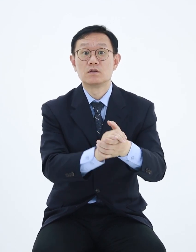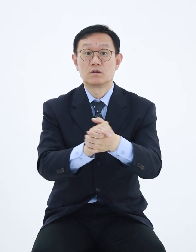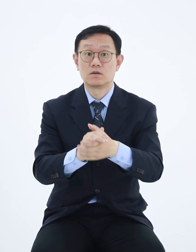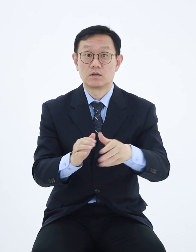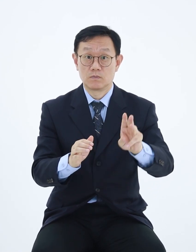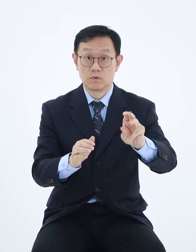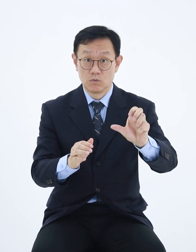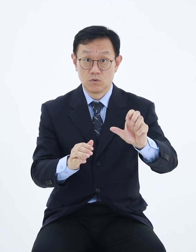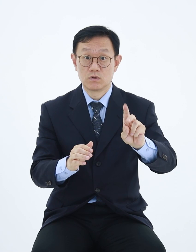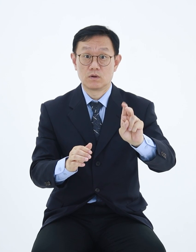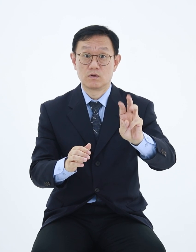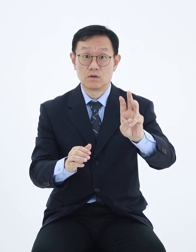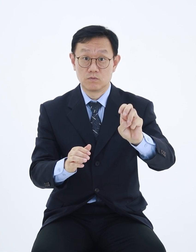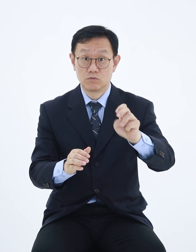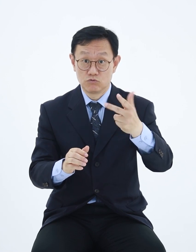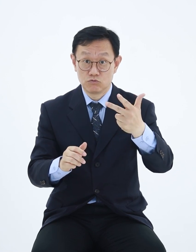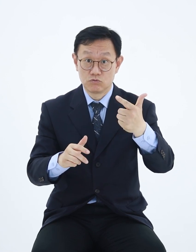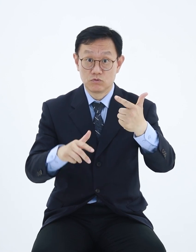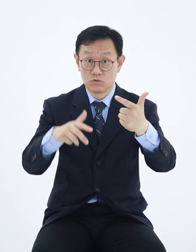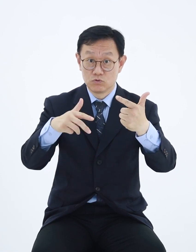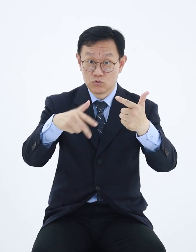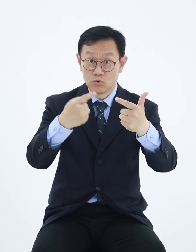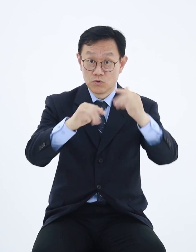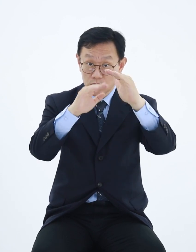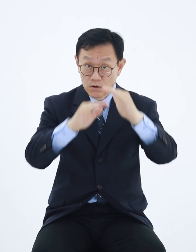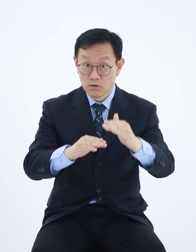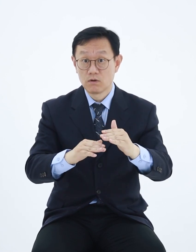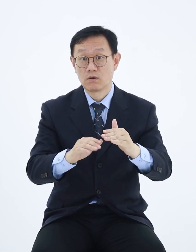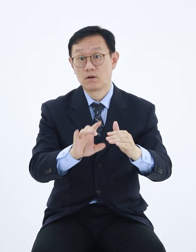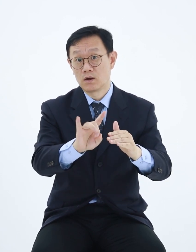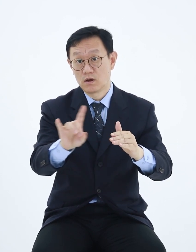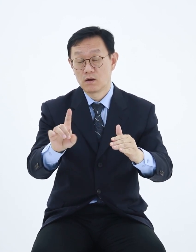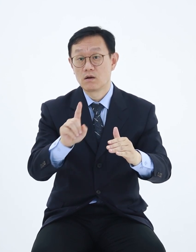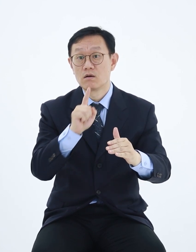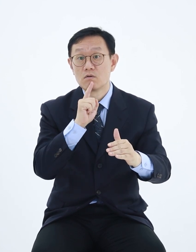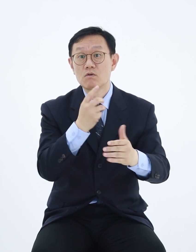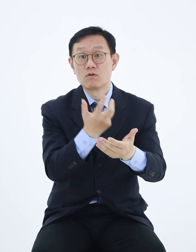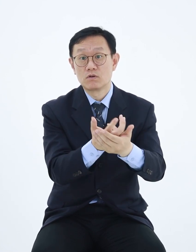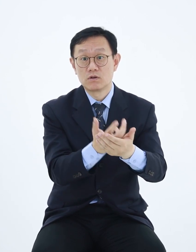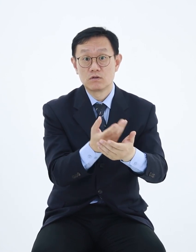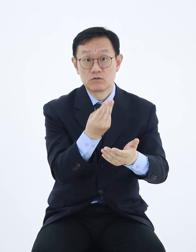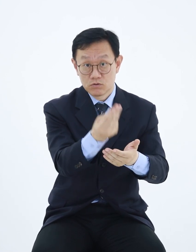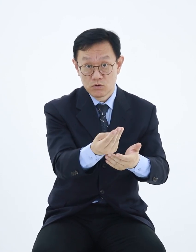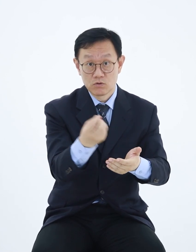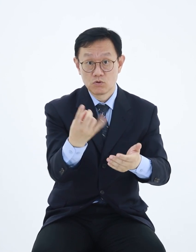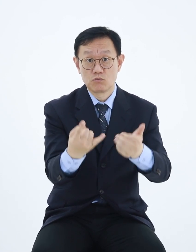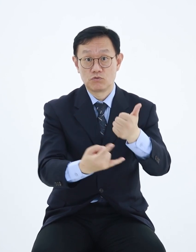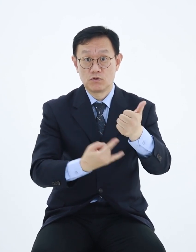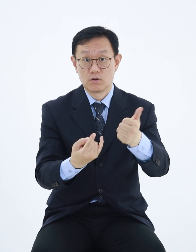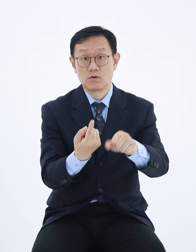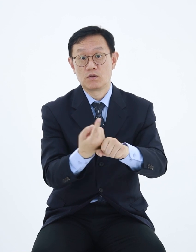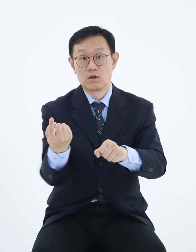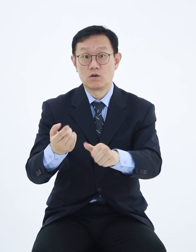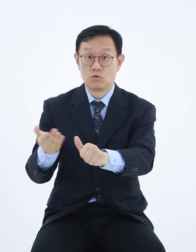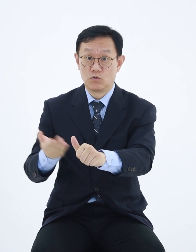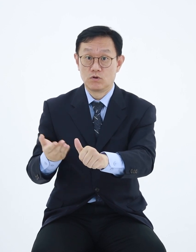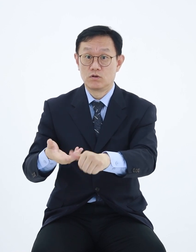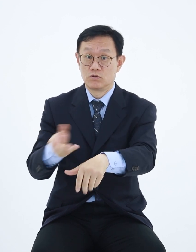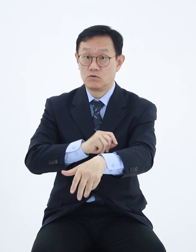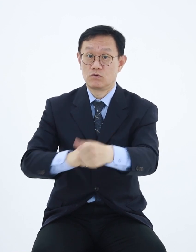제35조와 제36조와 관련해 당사국이 국가 보고서나 정보 제출, 위원회의 기타 요청에 적극적으로 응해야 함을